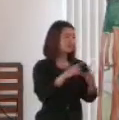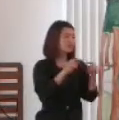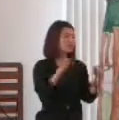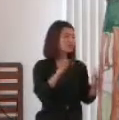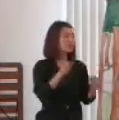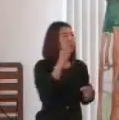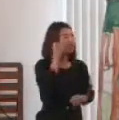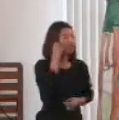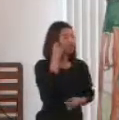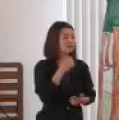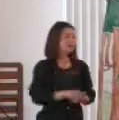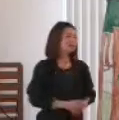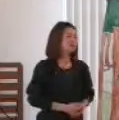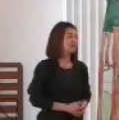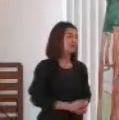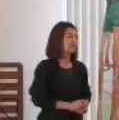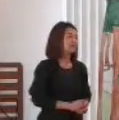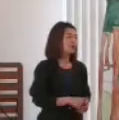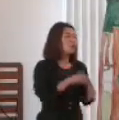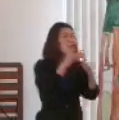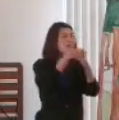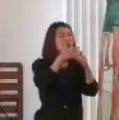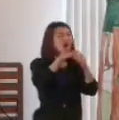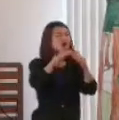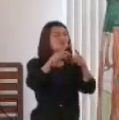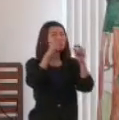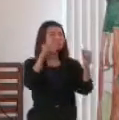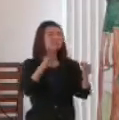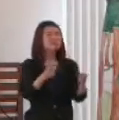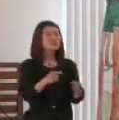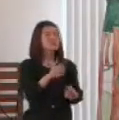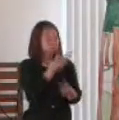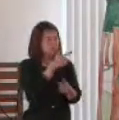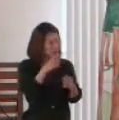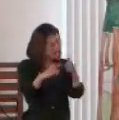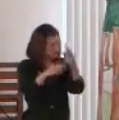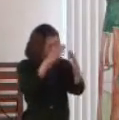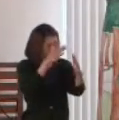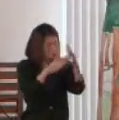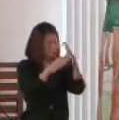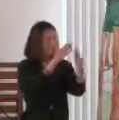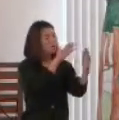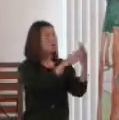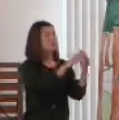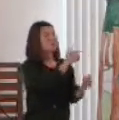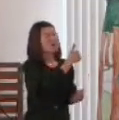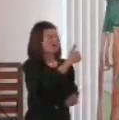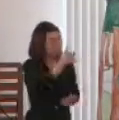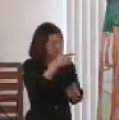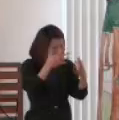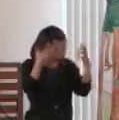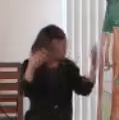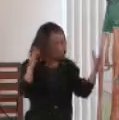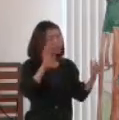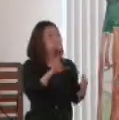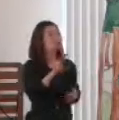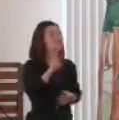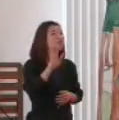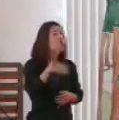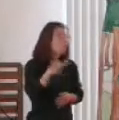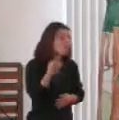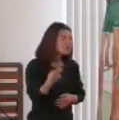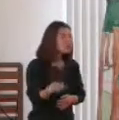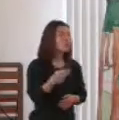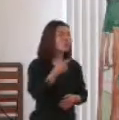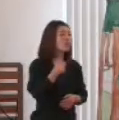お、世界で一番安心を求めている民族かなと思います。これだけ安全な国に住んでいるのにま